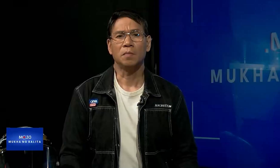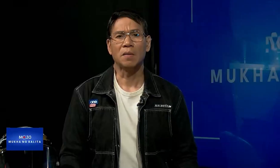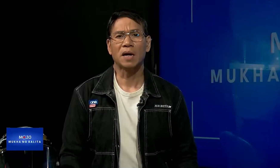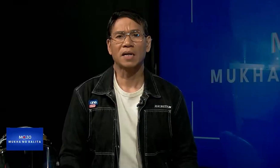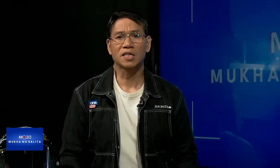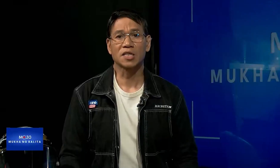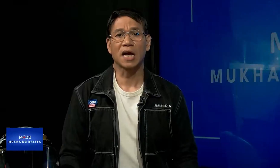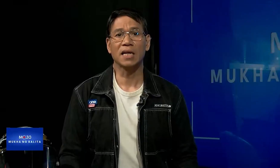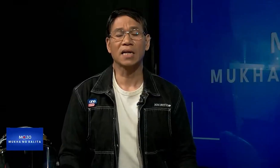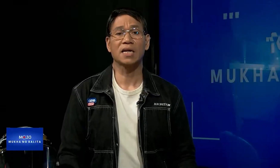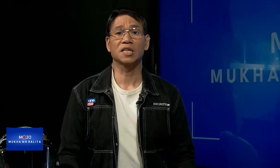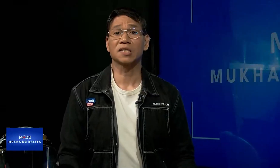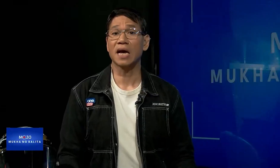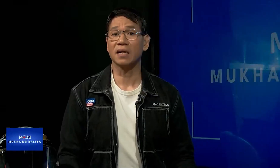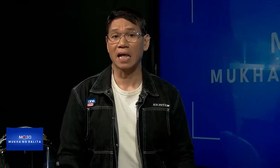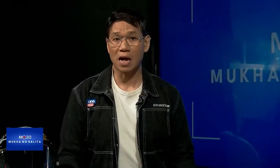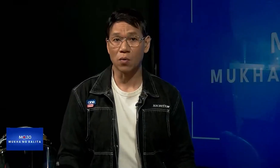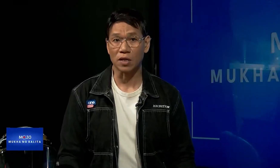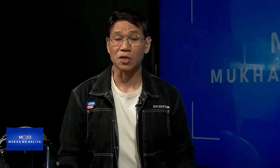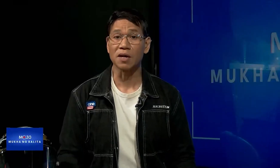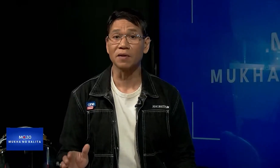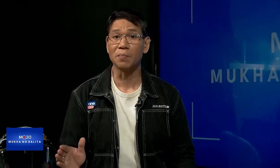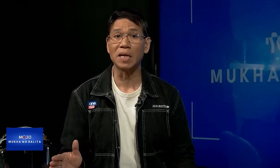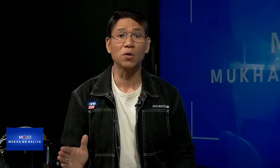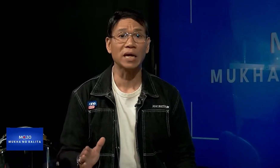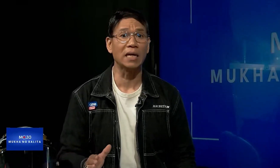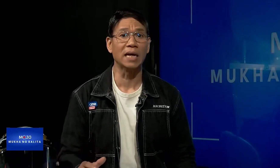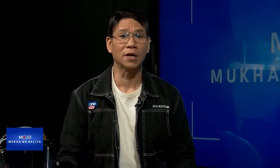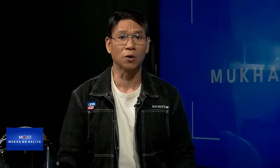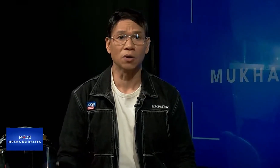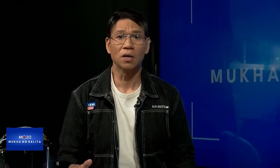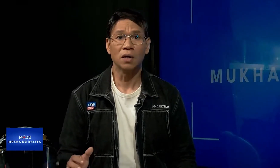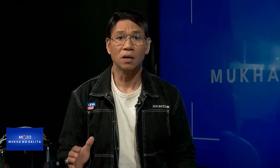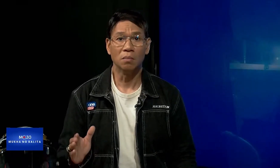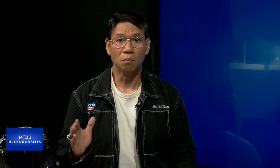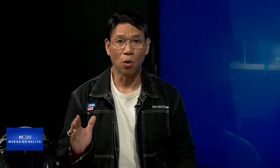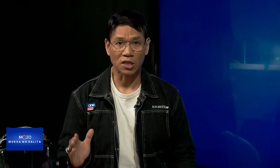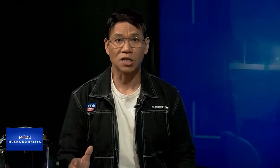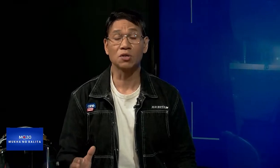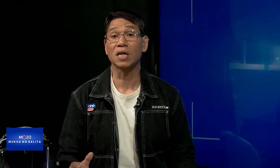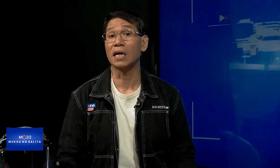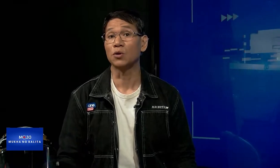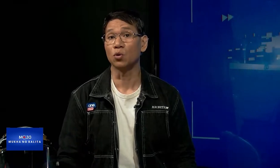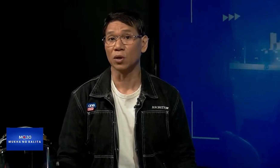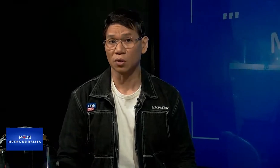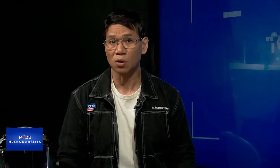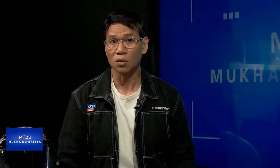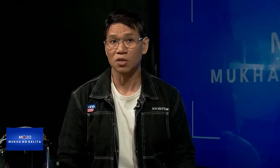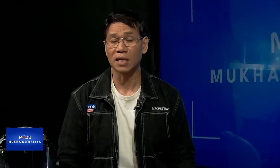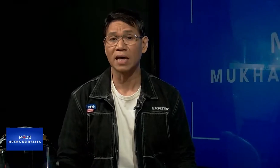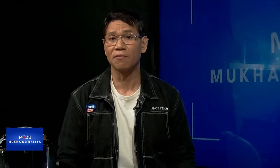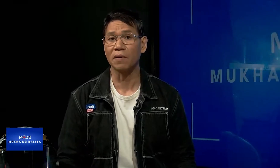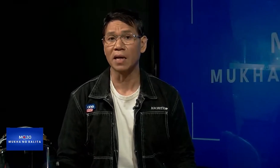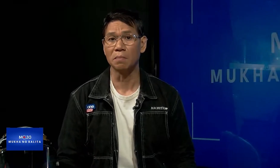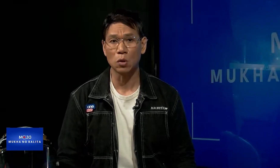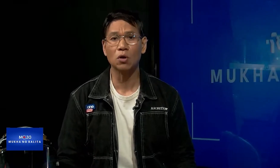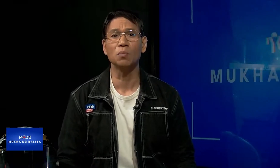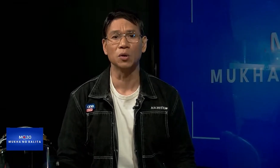May mga nagsasali na sa sign language ng Filipino Gay Lingo. Bukas daw silang ituro ito sa deaf and mute